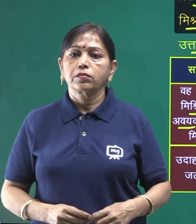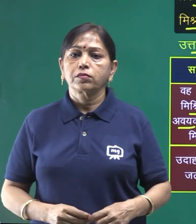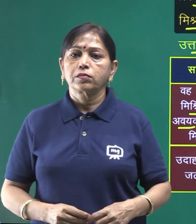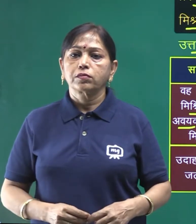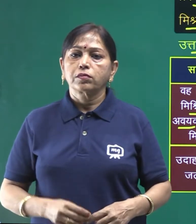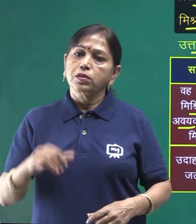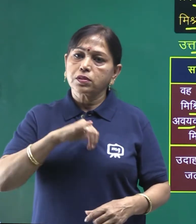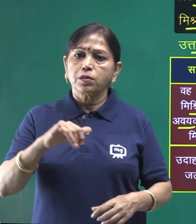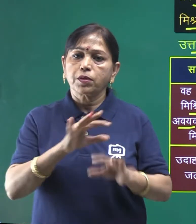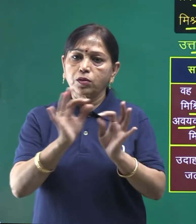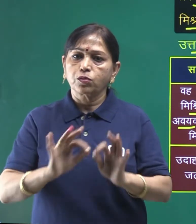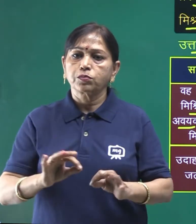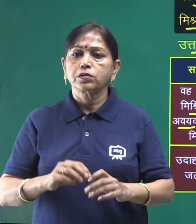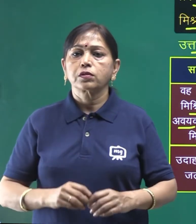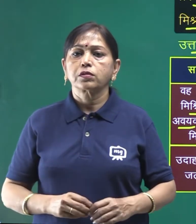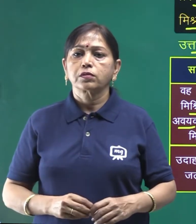समान रूप से